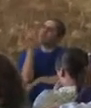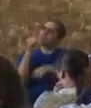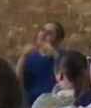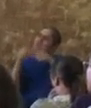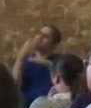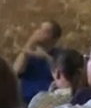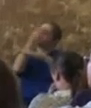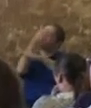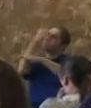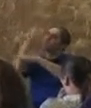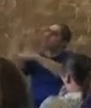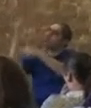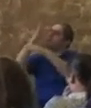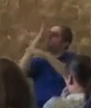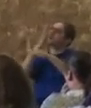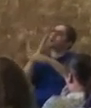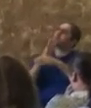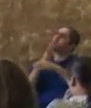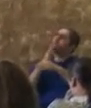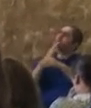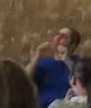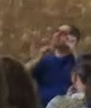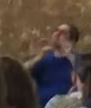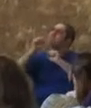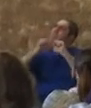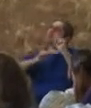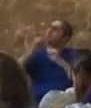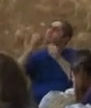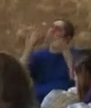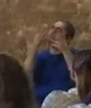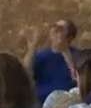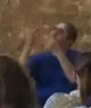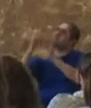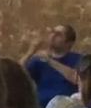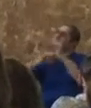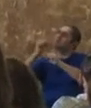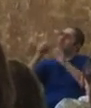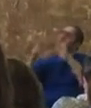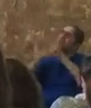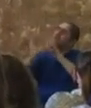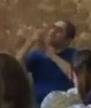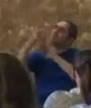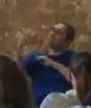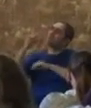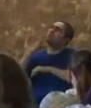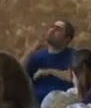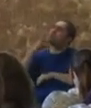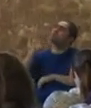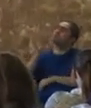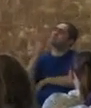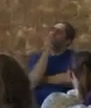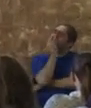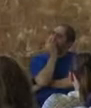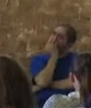Brasil, conheço os empresários, muitos, muitos da Igreja Adventista.